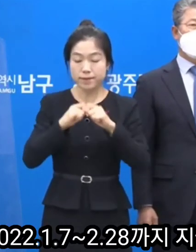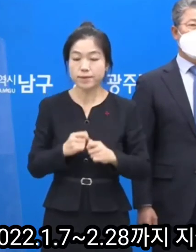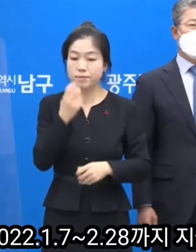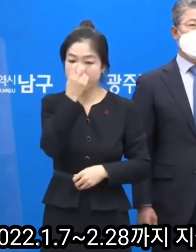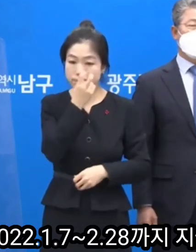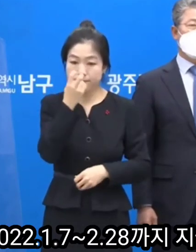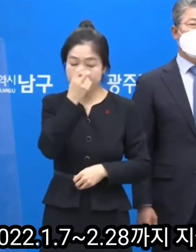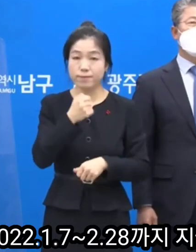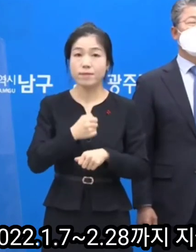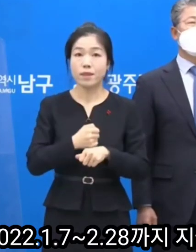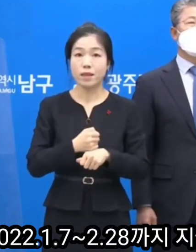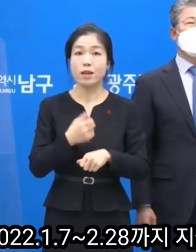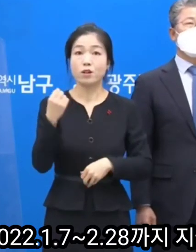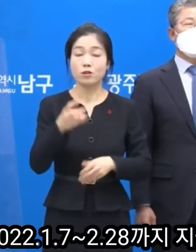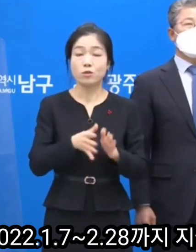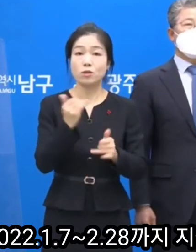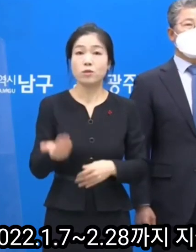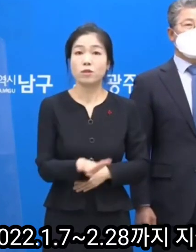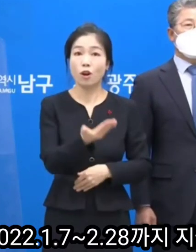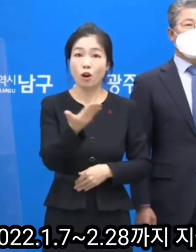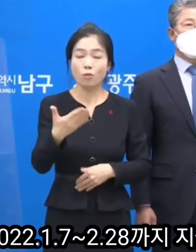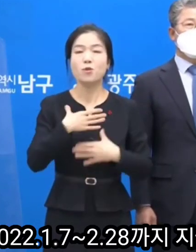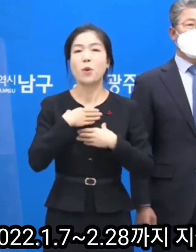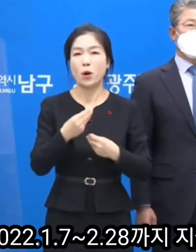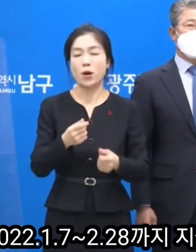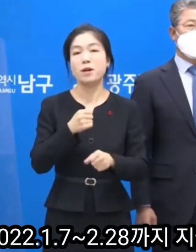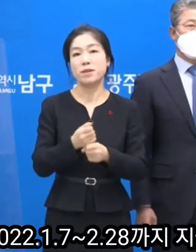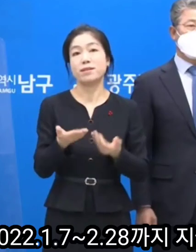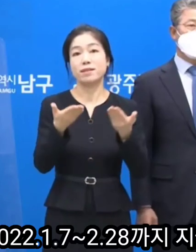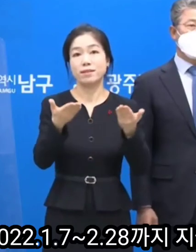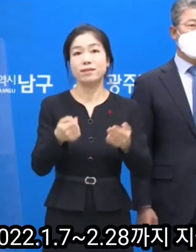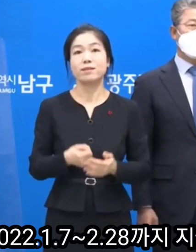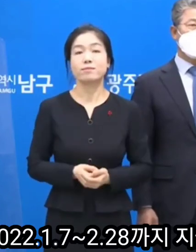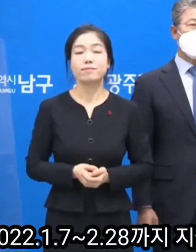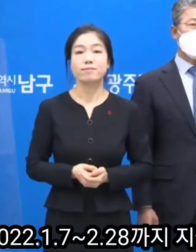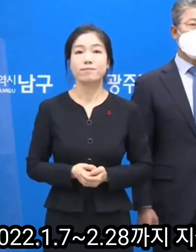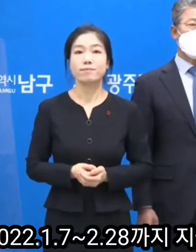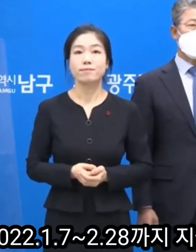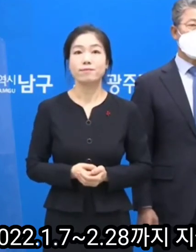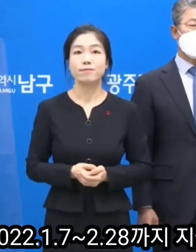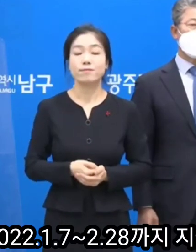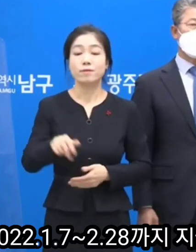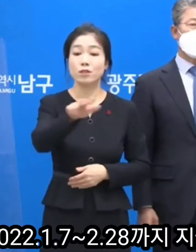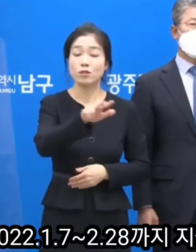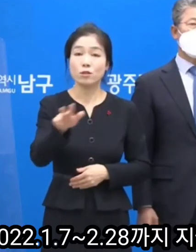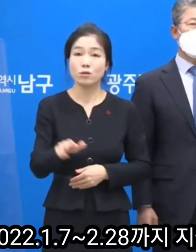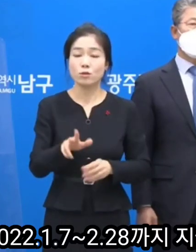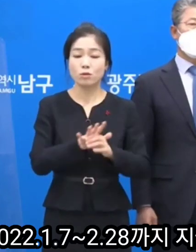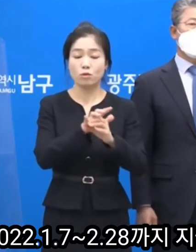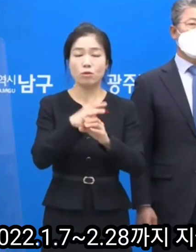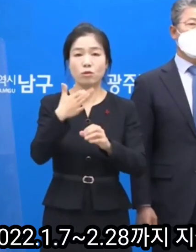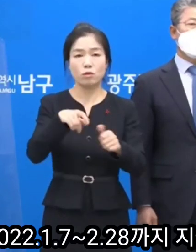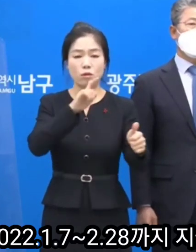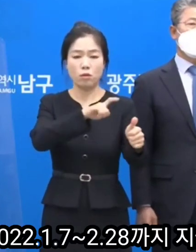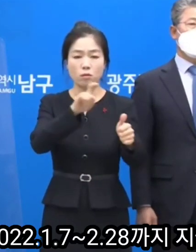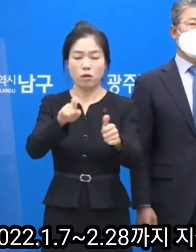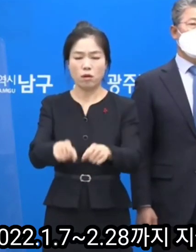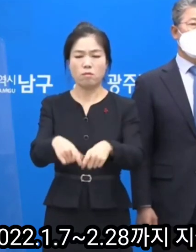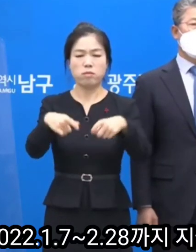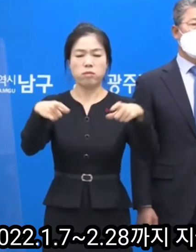꼼꼼하게 점검하면서 시민들의 불편을 최소화할 것입니다. 전국적으로 코로나19